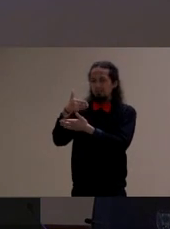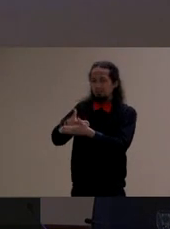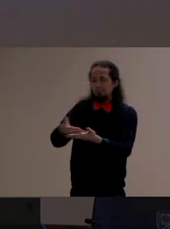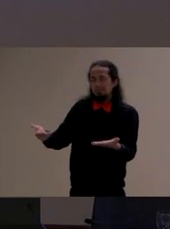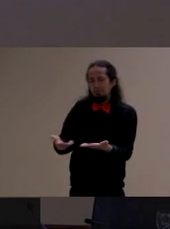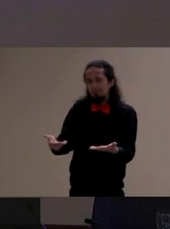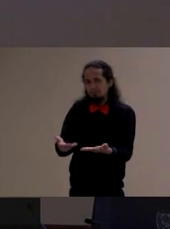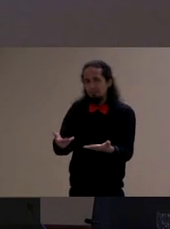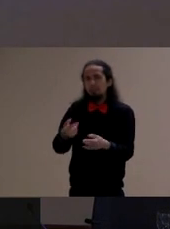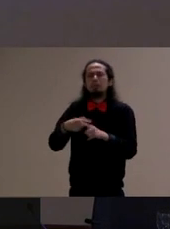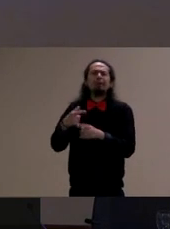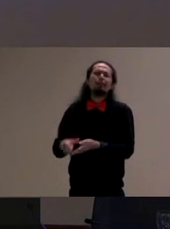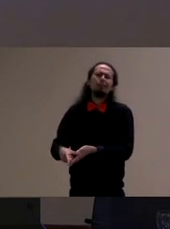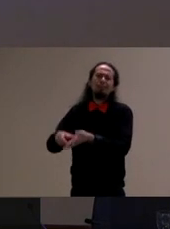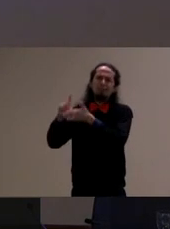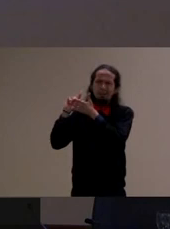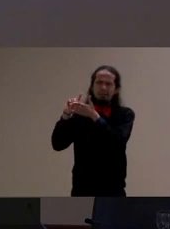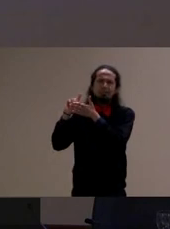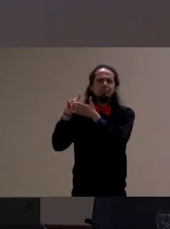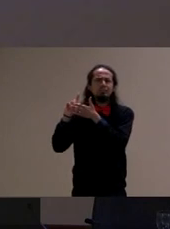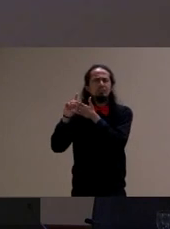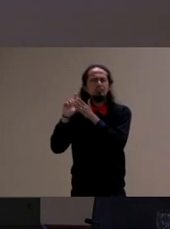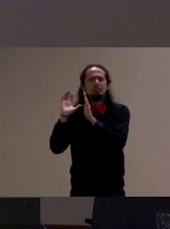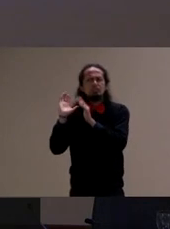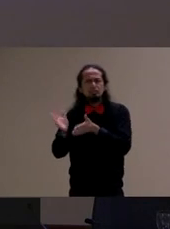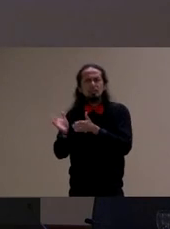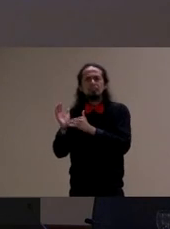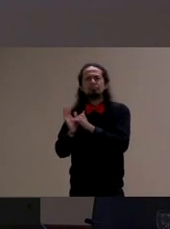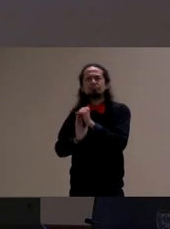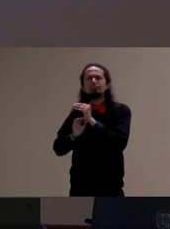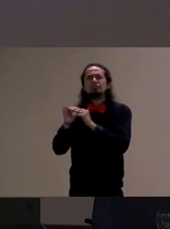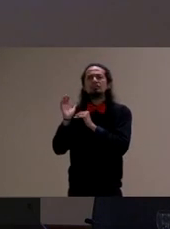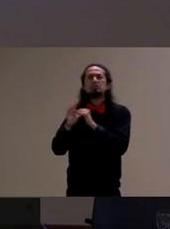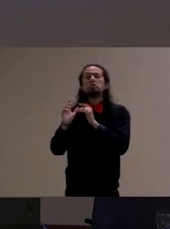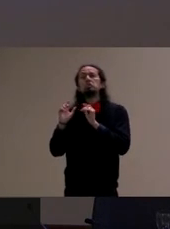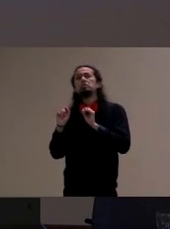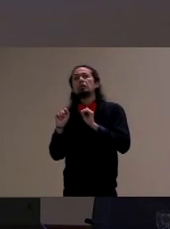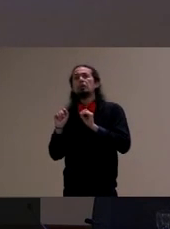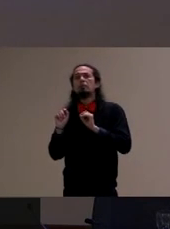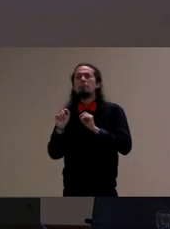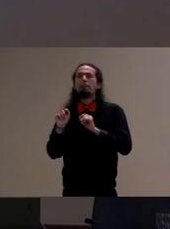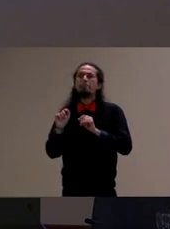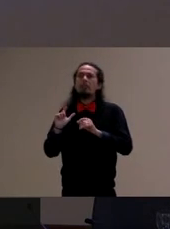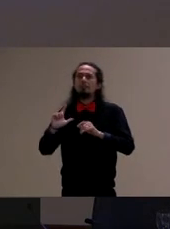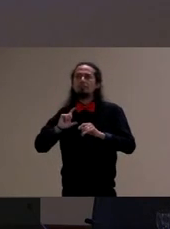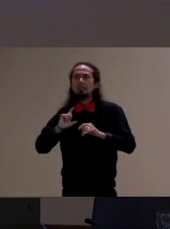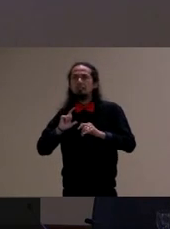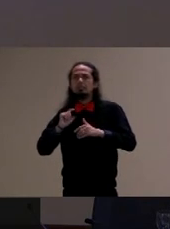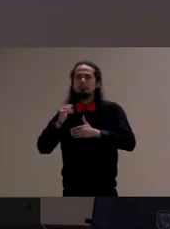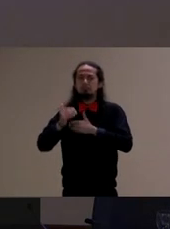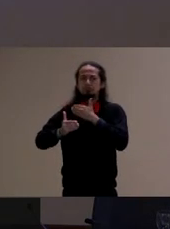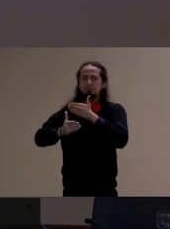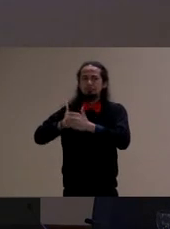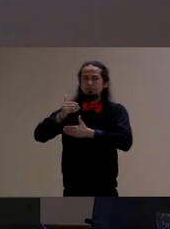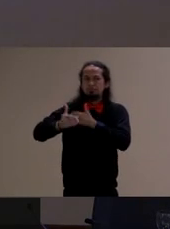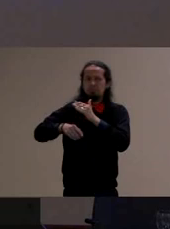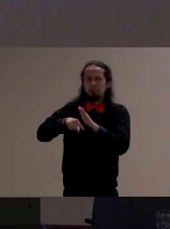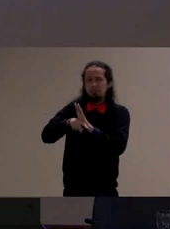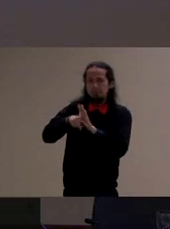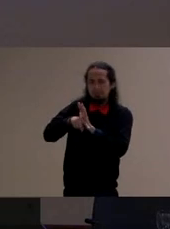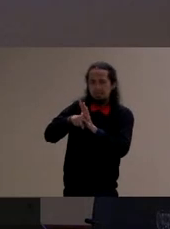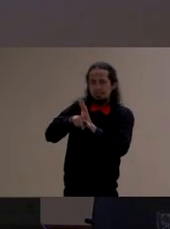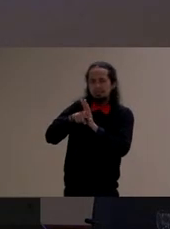antes desses 30 o que já tava se construindo permitiu né esse adensamento nas últimas pesquisas